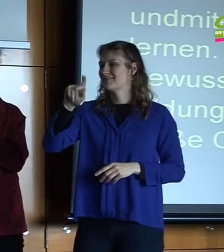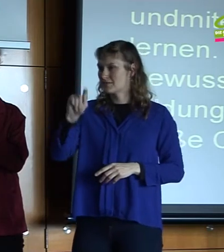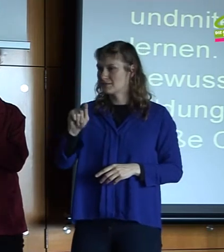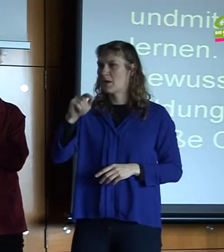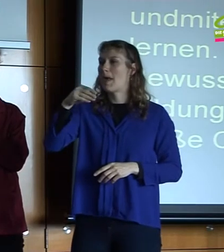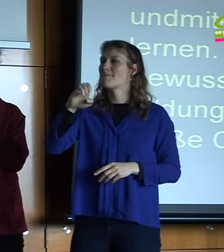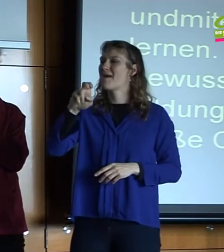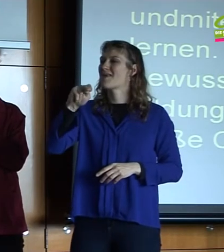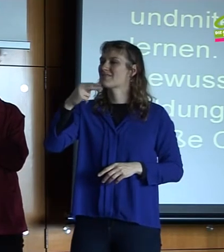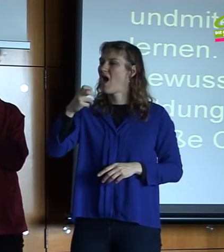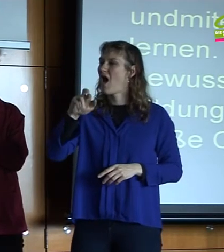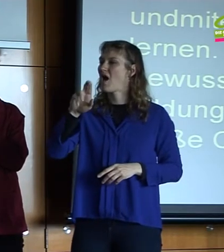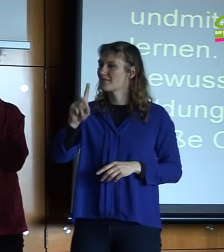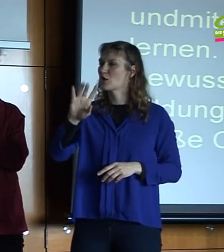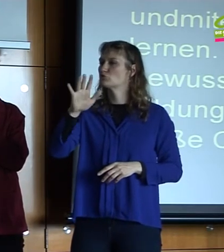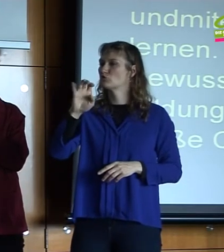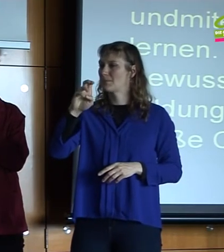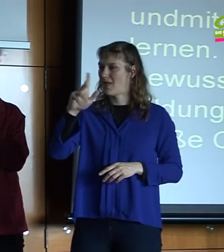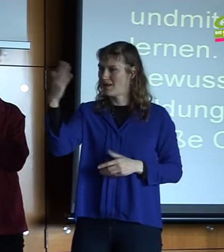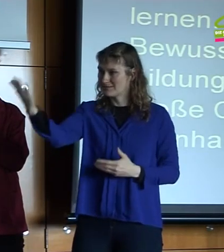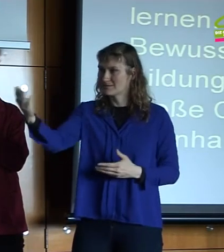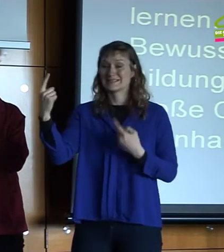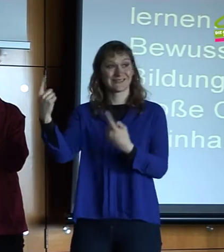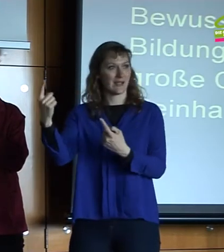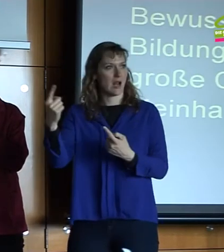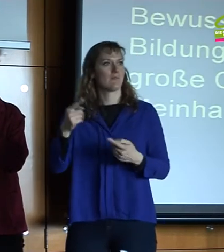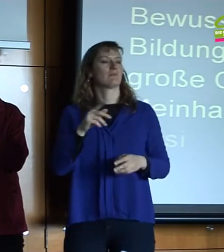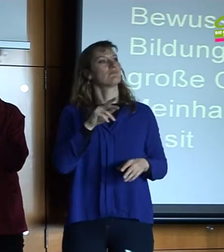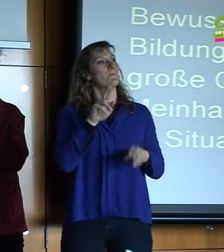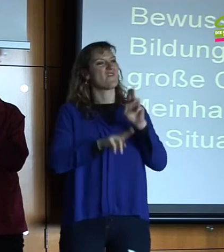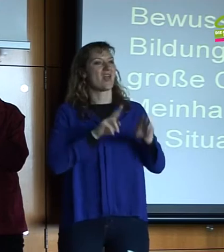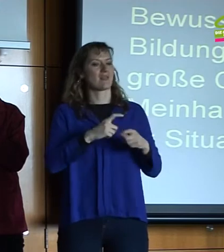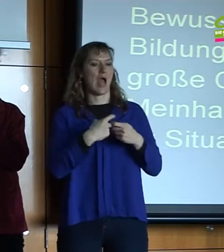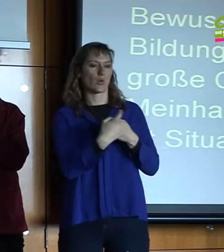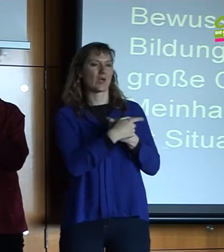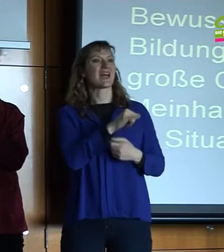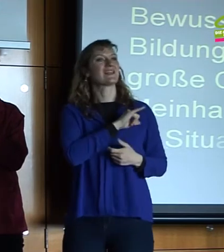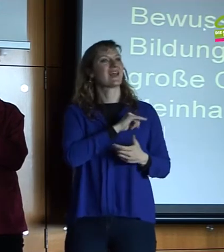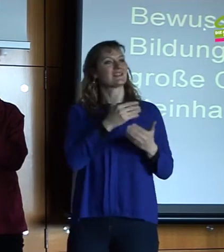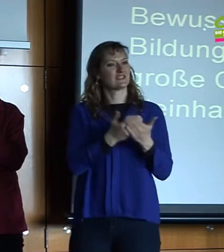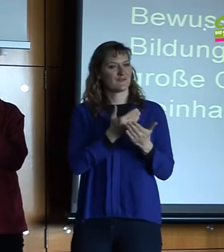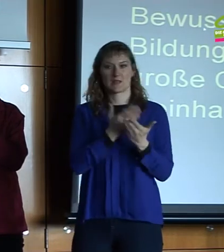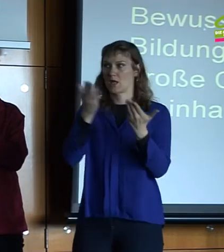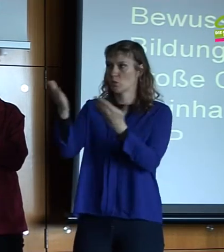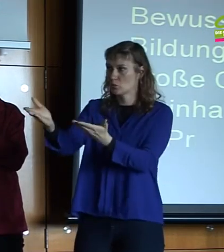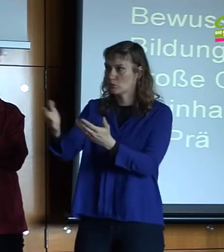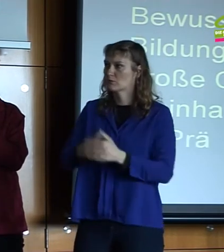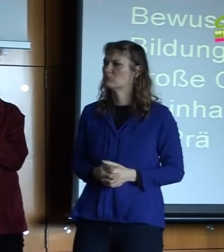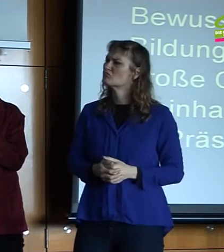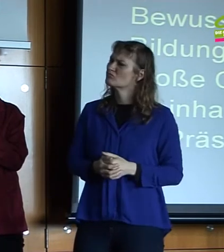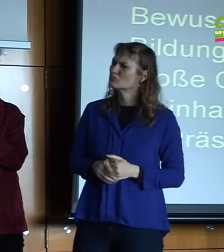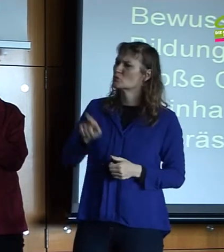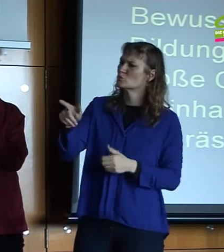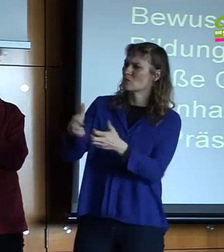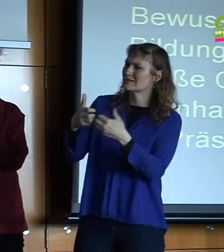Alphabet her. Sie ist die Präsidentin der Interessengemeinschaft pflegender Angehöriger. Und sie kann uns da, denke ich, so ein bisschen einen